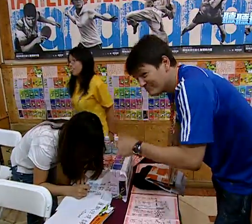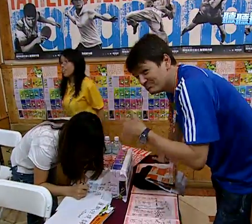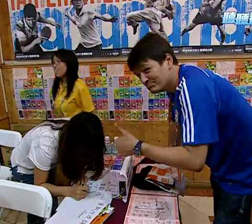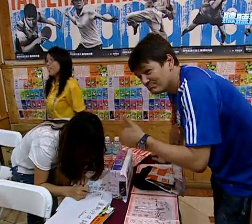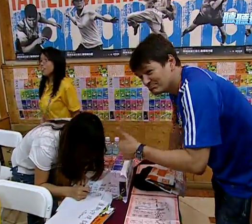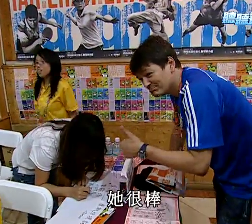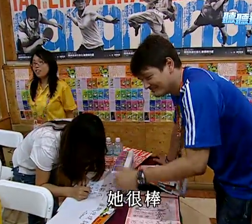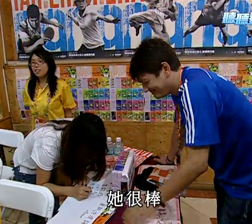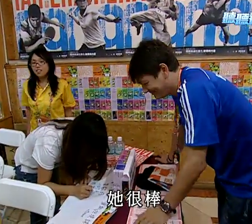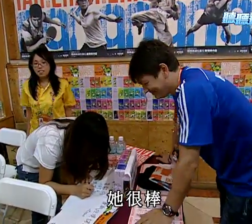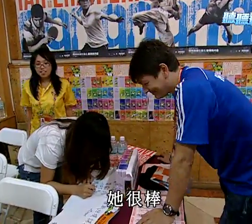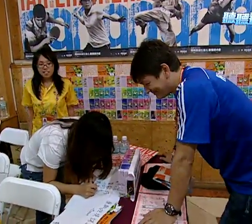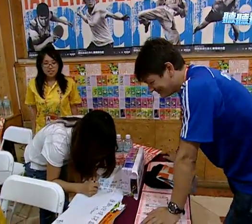他很棒。